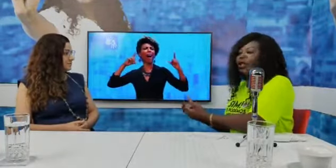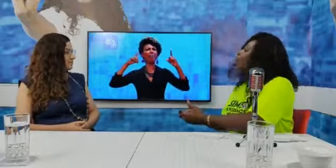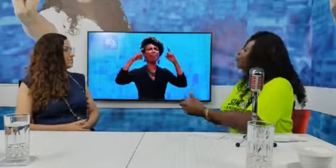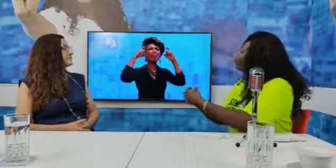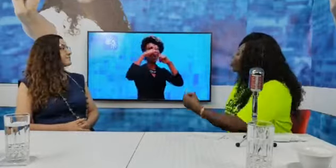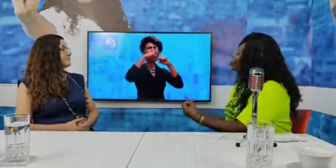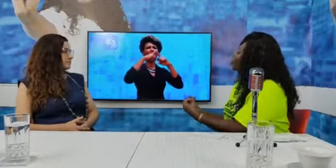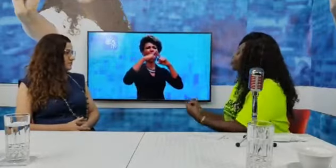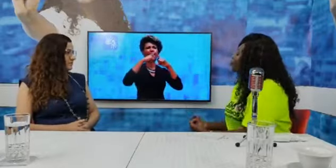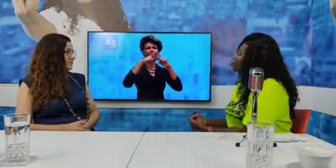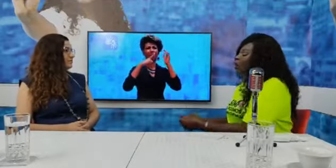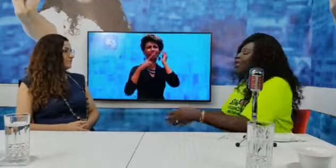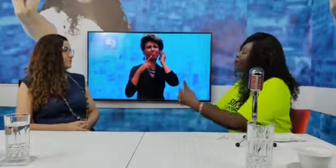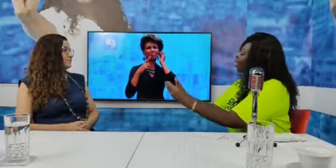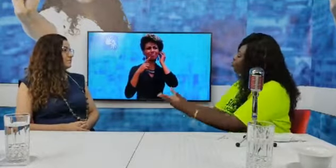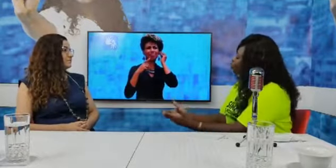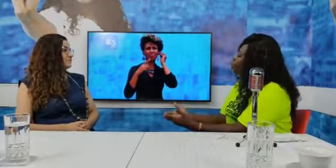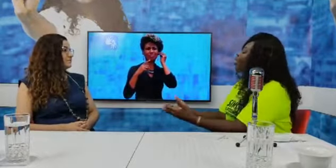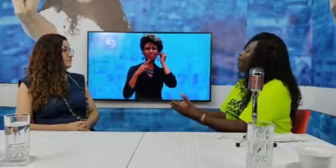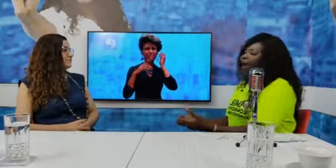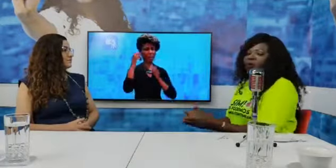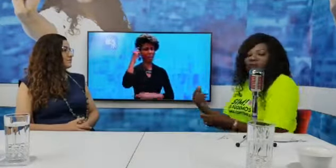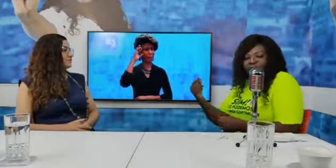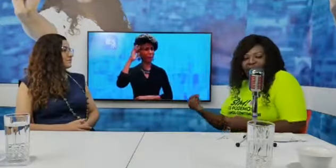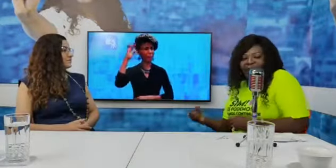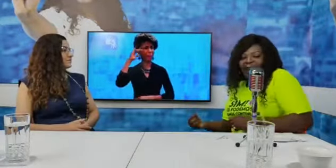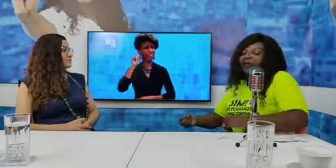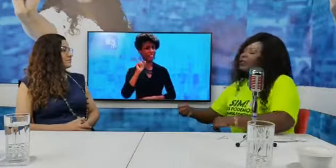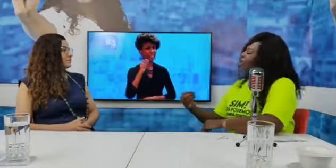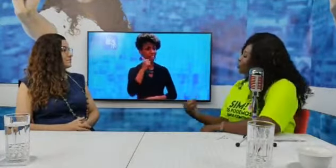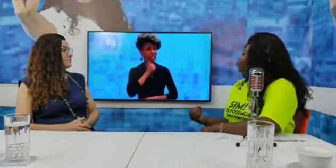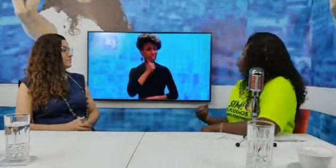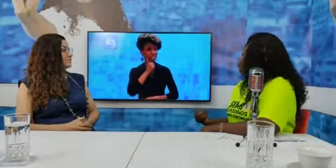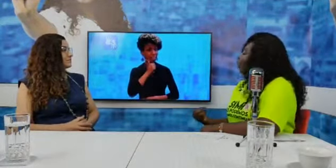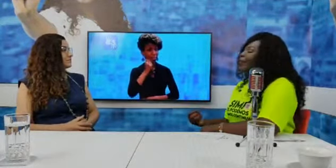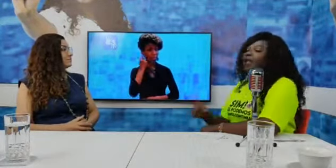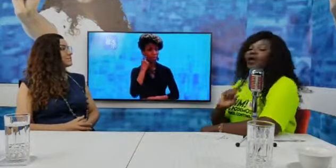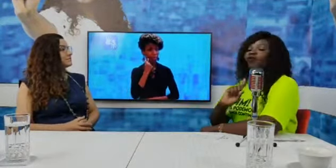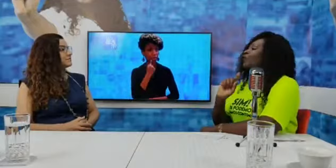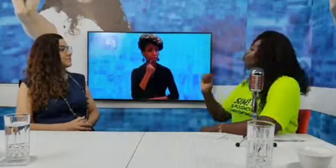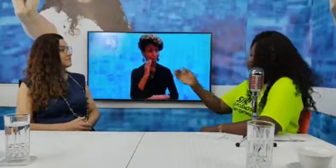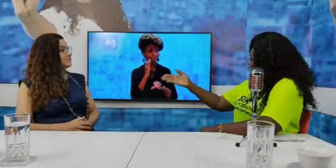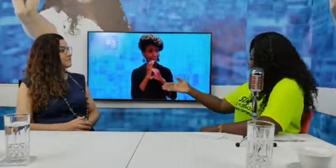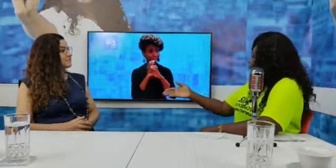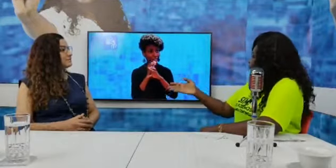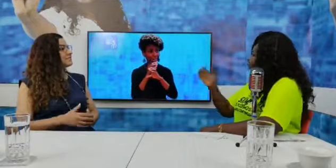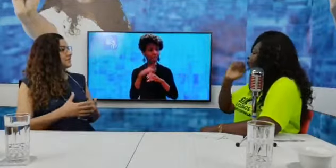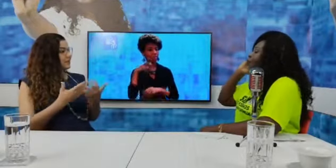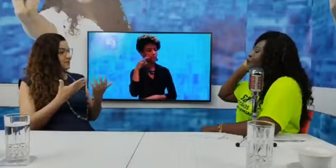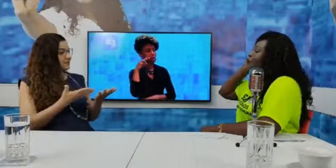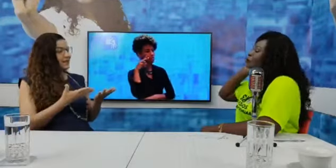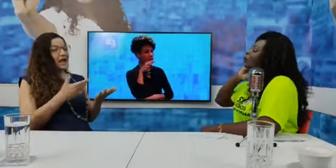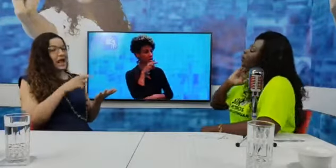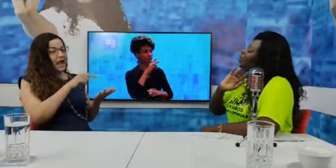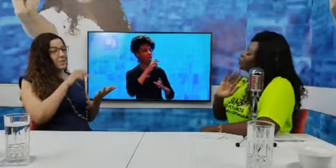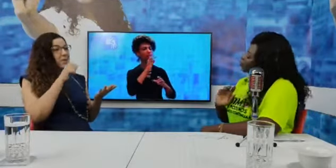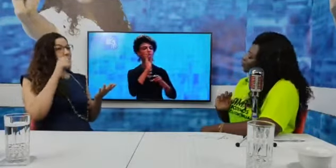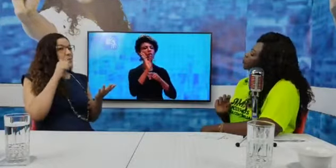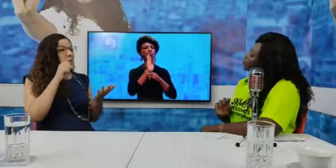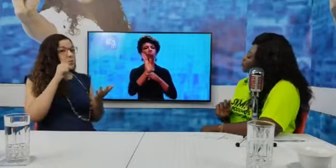grande, muito difícil. Imagina para uma mulher que é surda. Eu vi um vídeo.